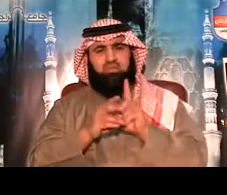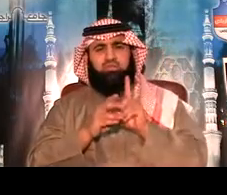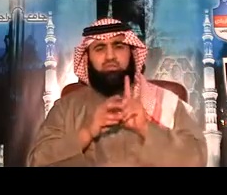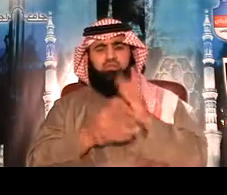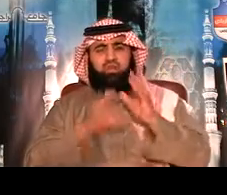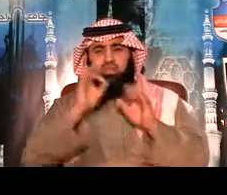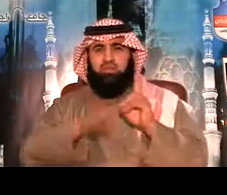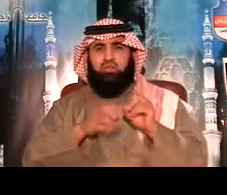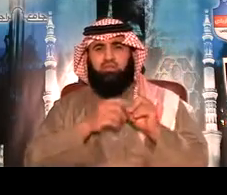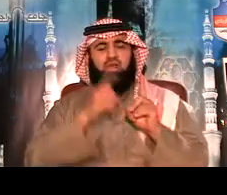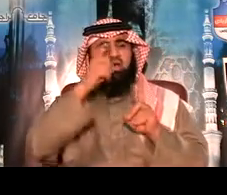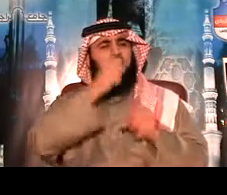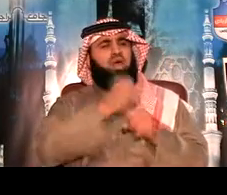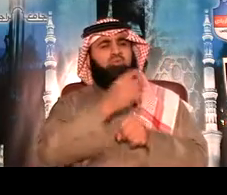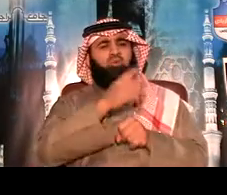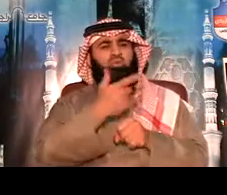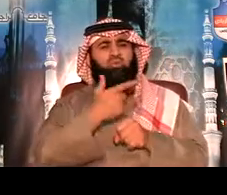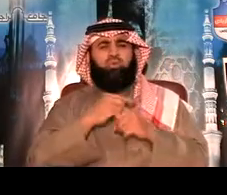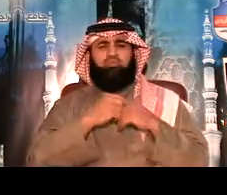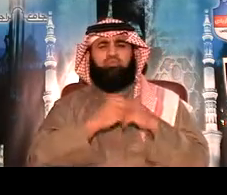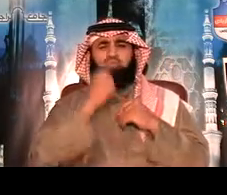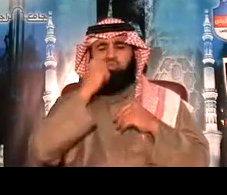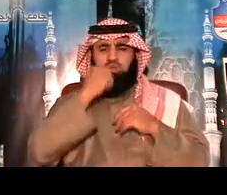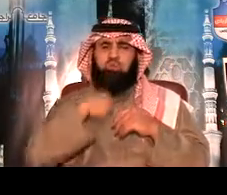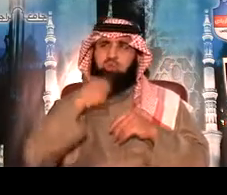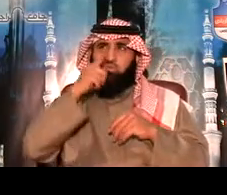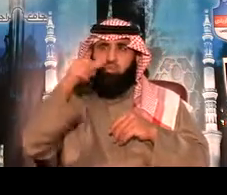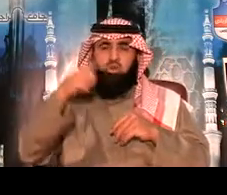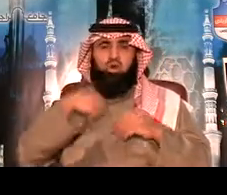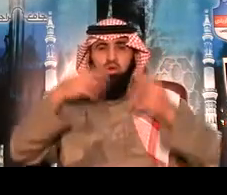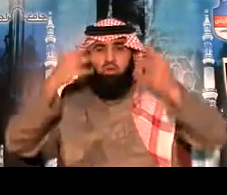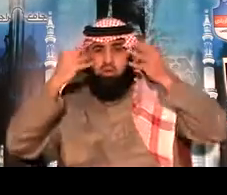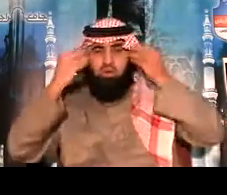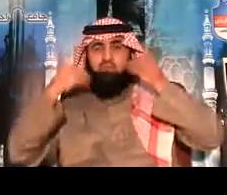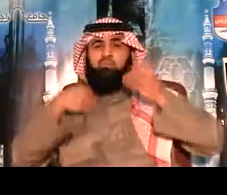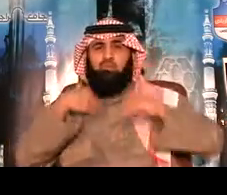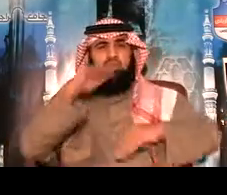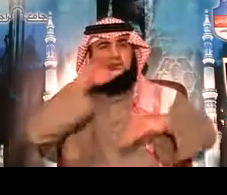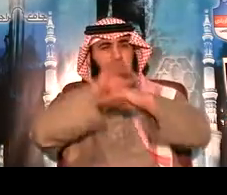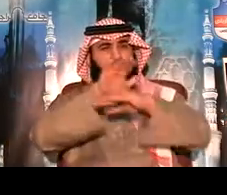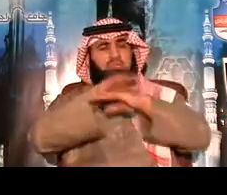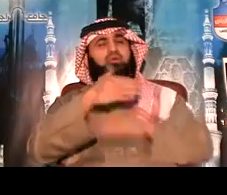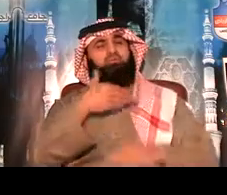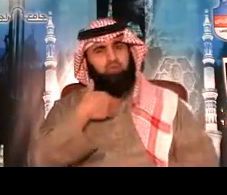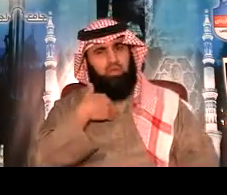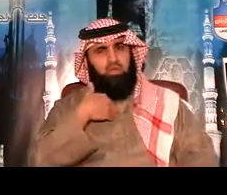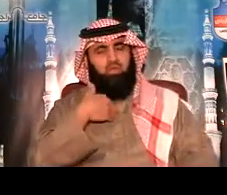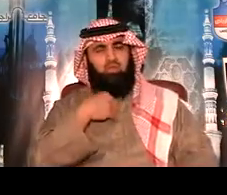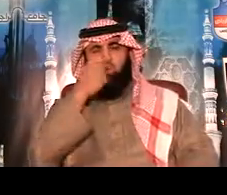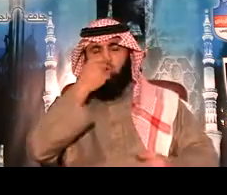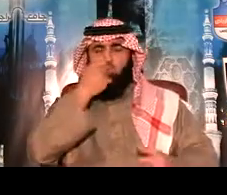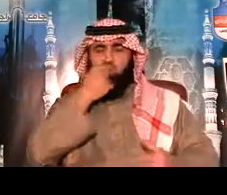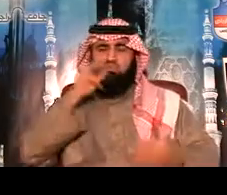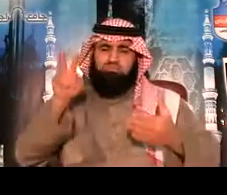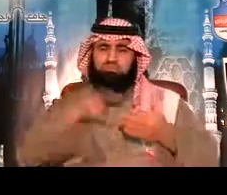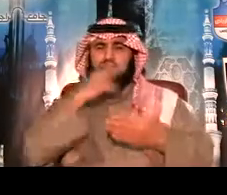قال: فما عملت فيها؟ قال: تعلمت العلم وعلمته وقرأت فيك القرآن. قال: